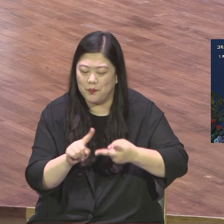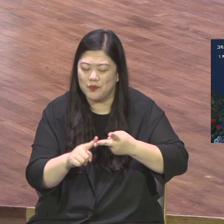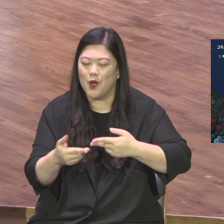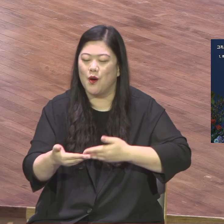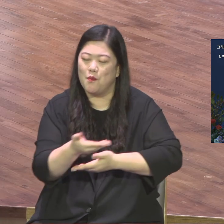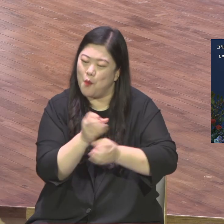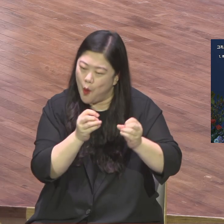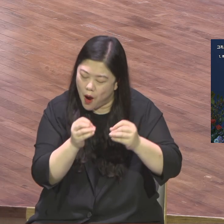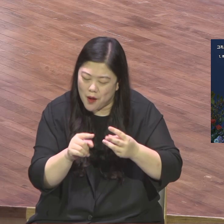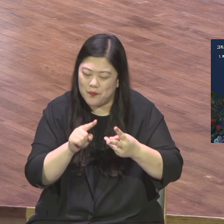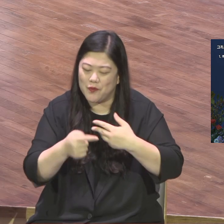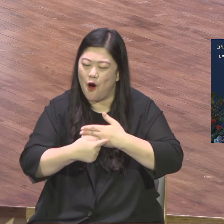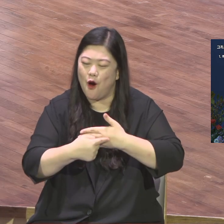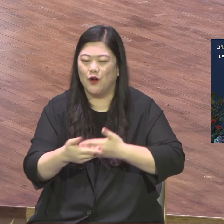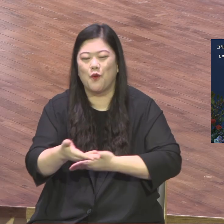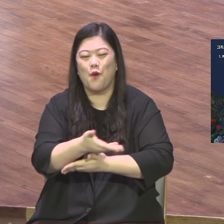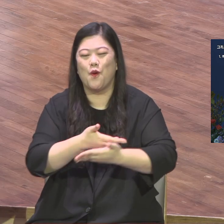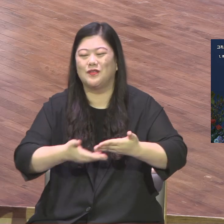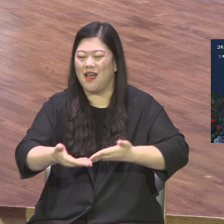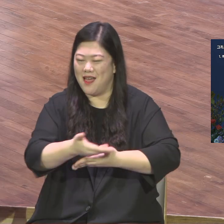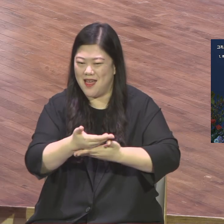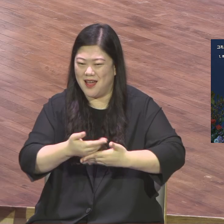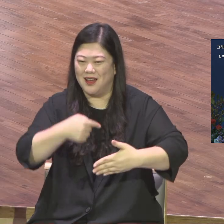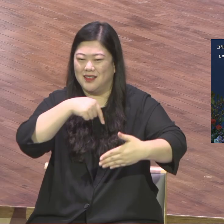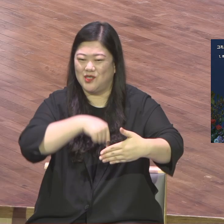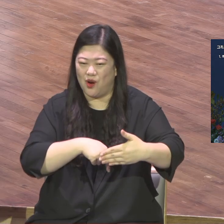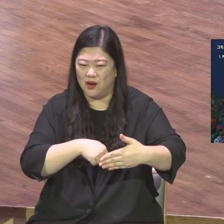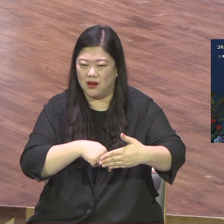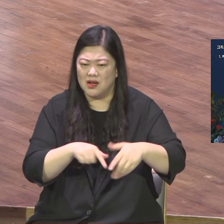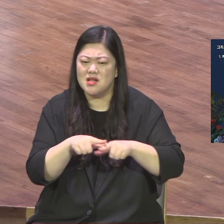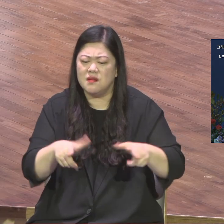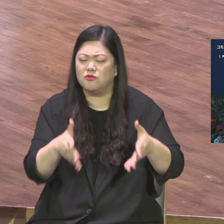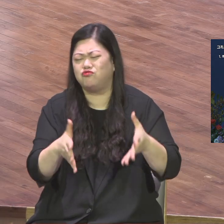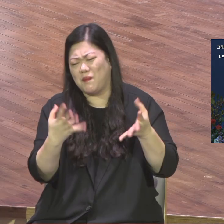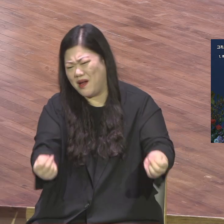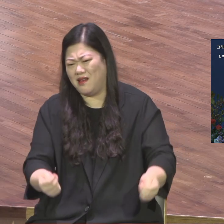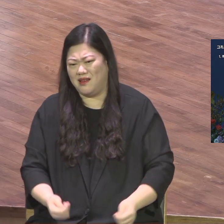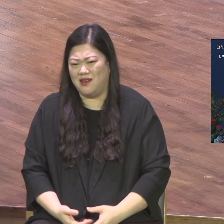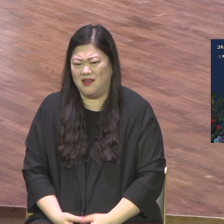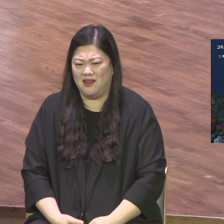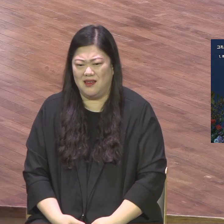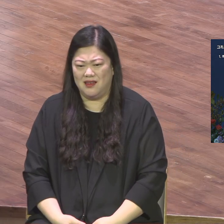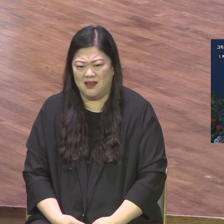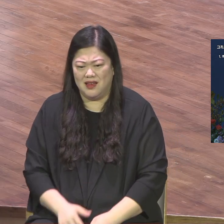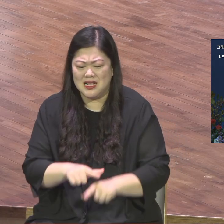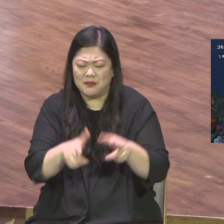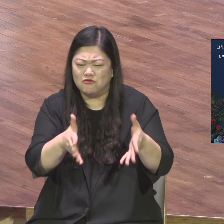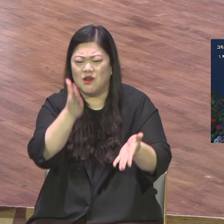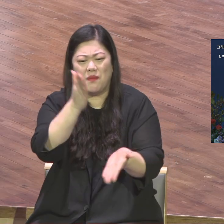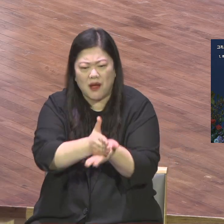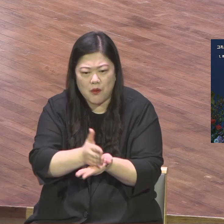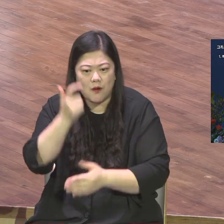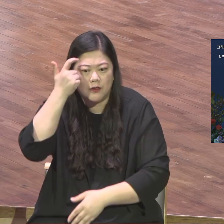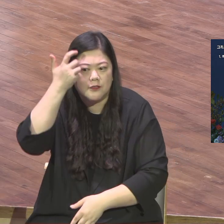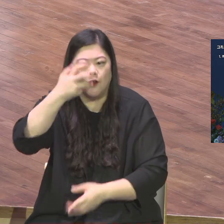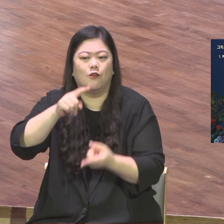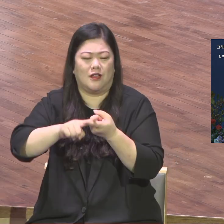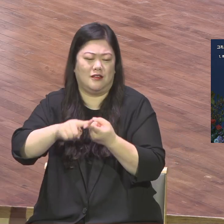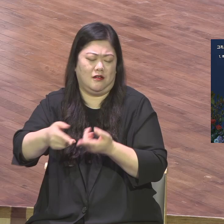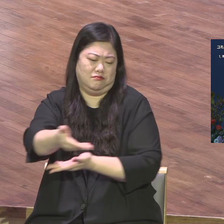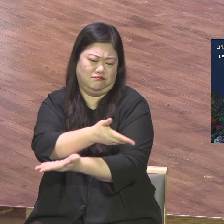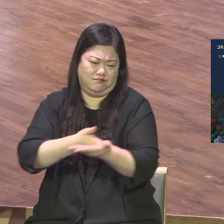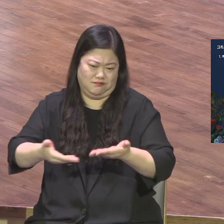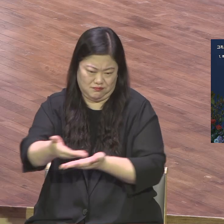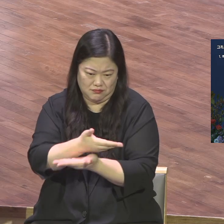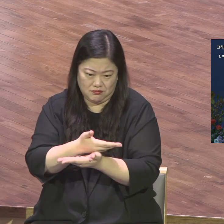영적인 말씀을 알아듣기를 바랍니다. 그렇기 때문에 사도 바울은 이것을 뭐라 그랬어요? 알아듣는 것도 하나님의